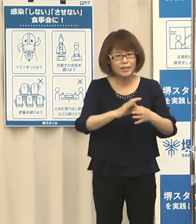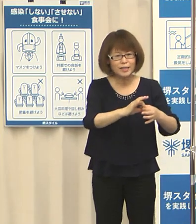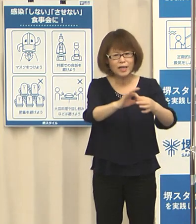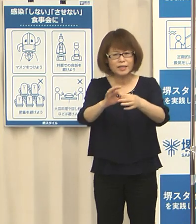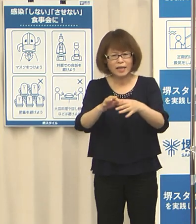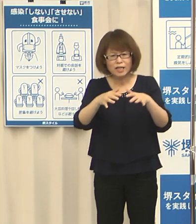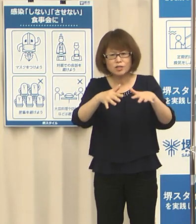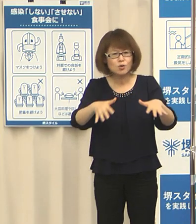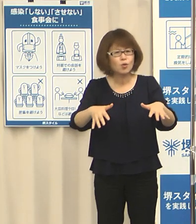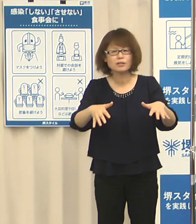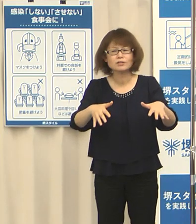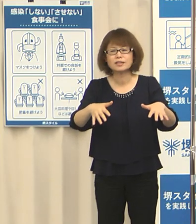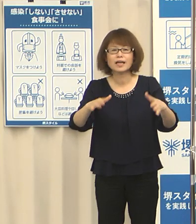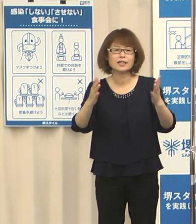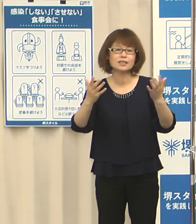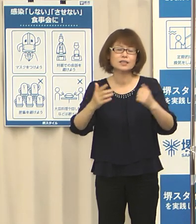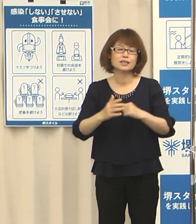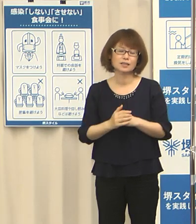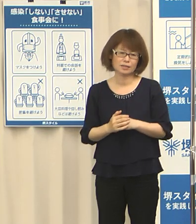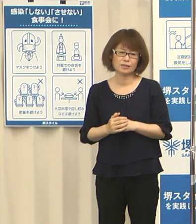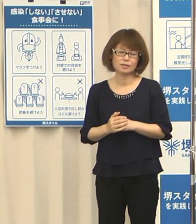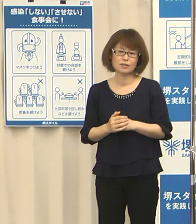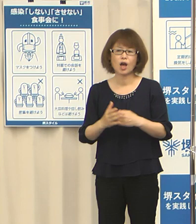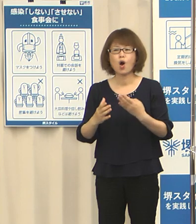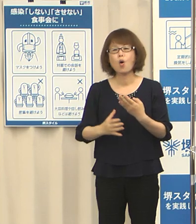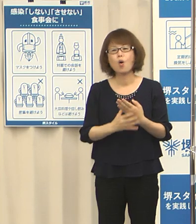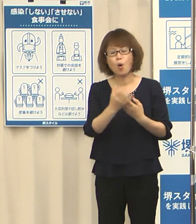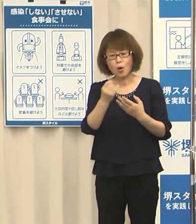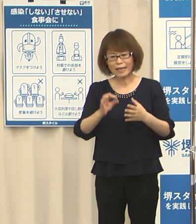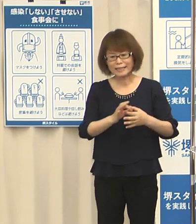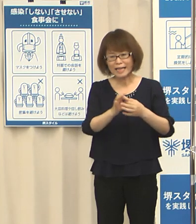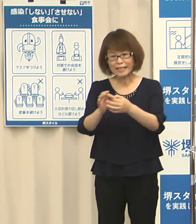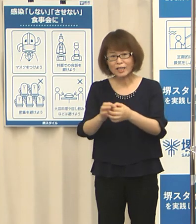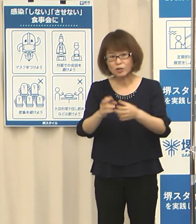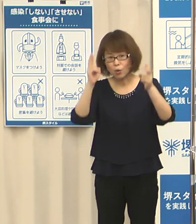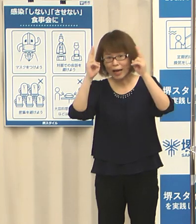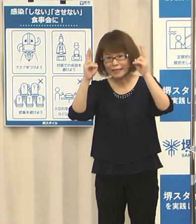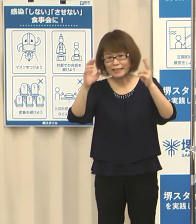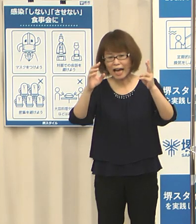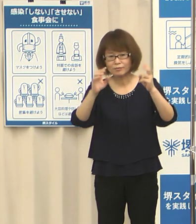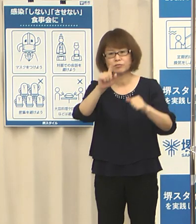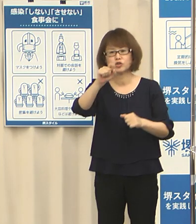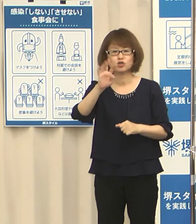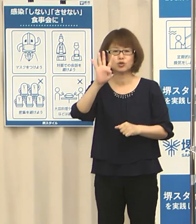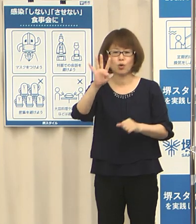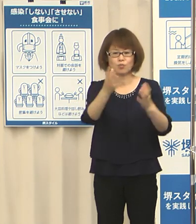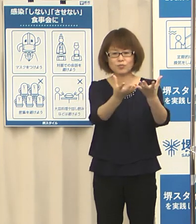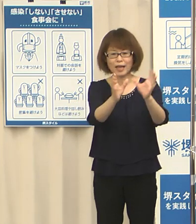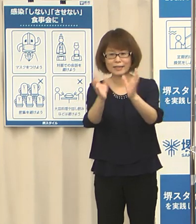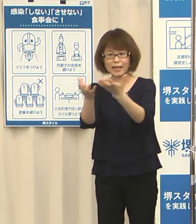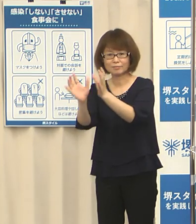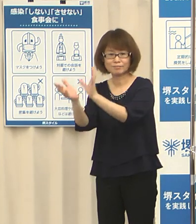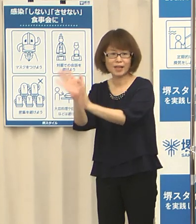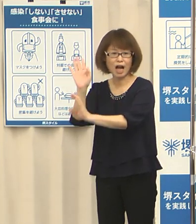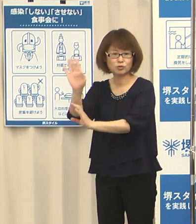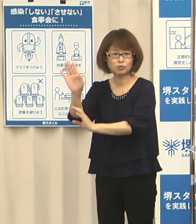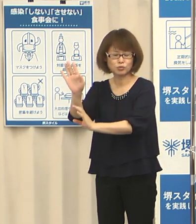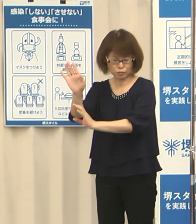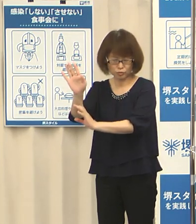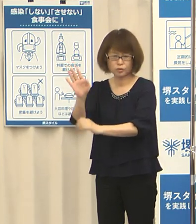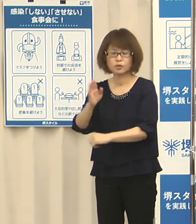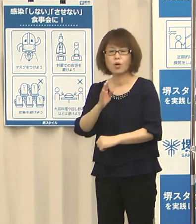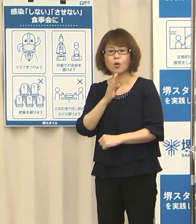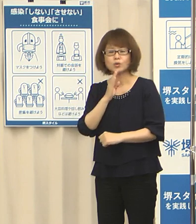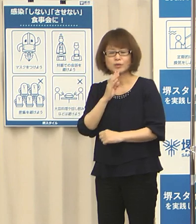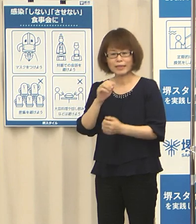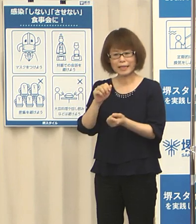は今包括連携を結んでいる団体企業で14団体ありますが、本来であればその堺